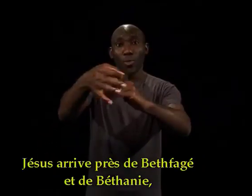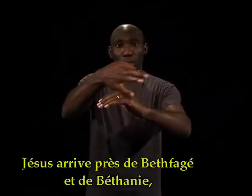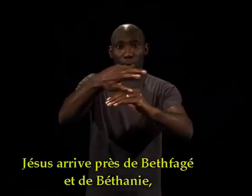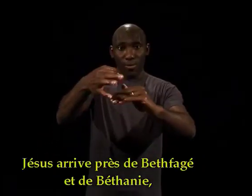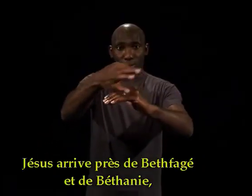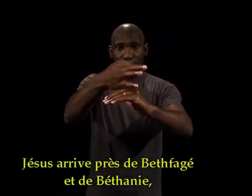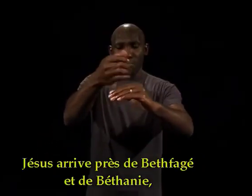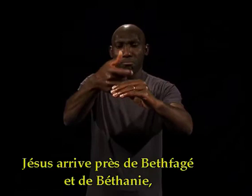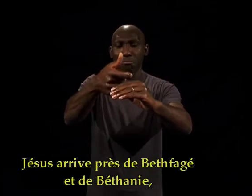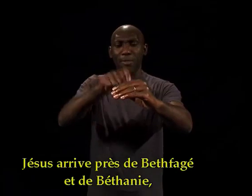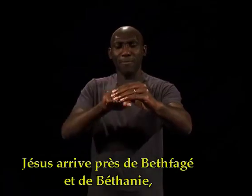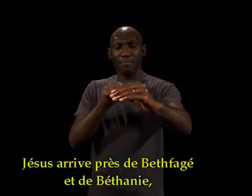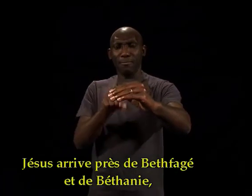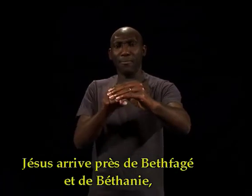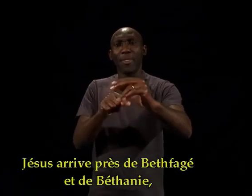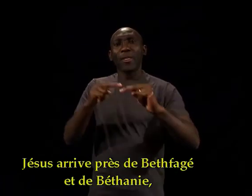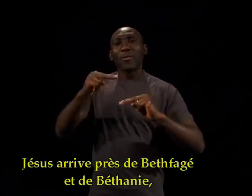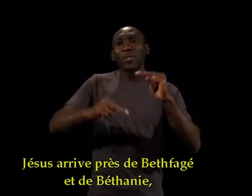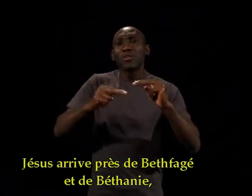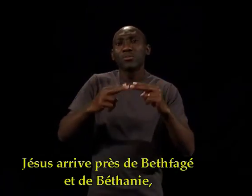Jésus arrive près de Bethphagée et de Béthanie.